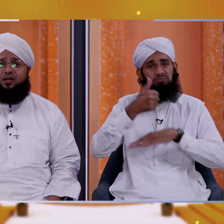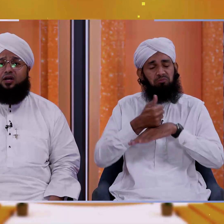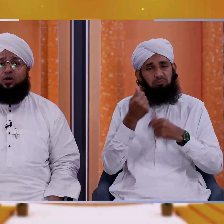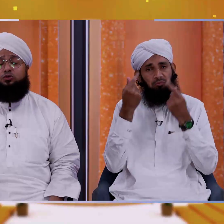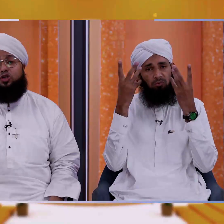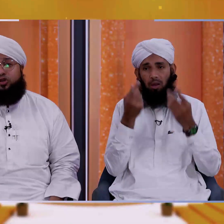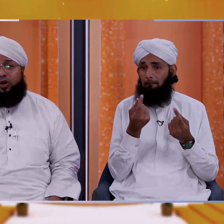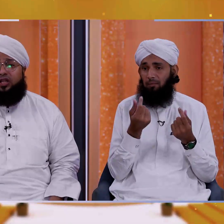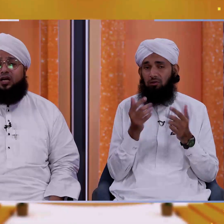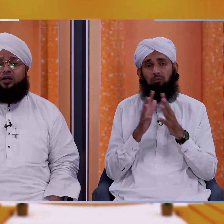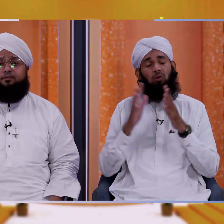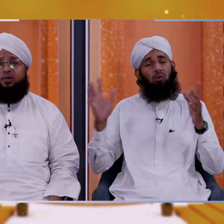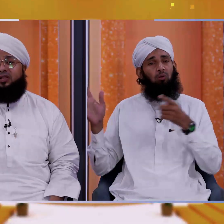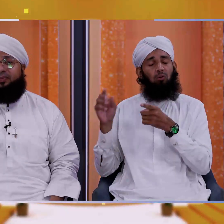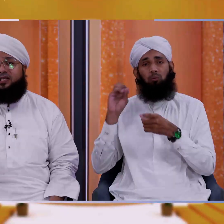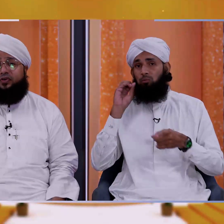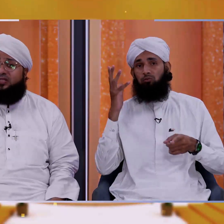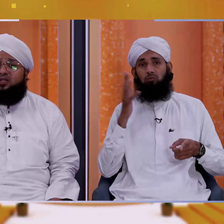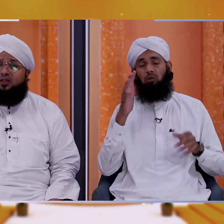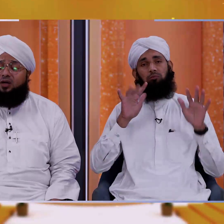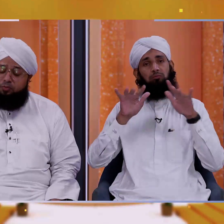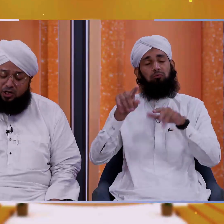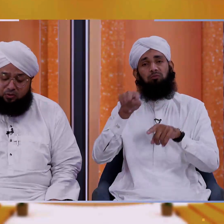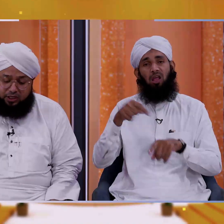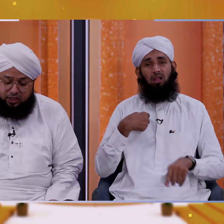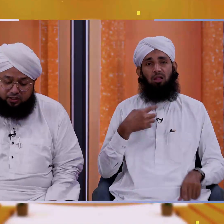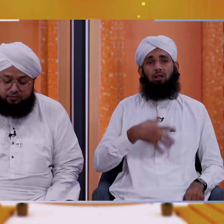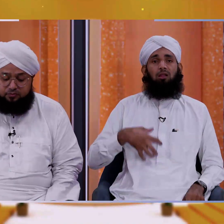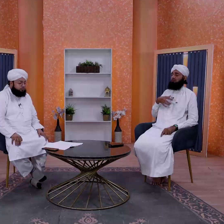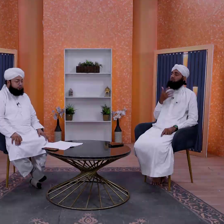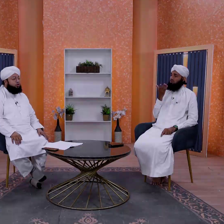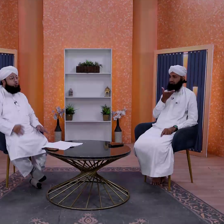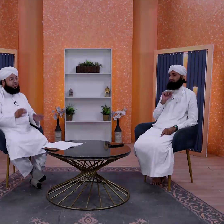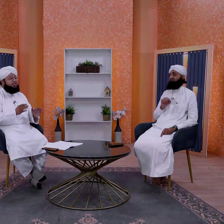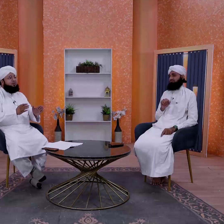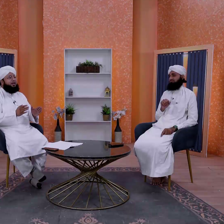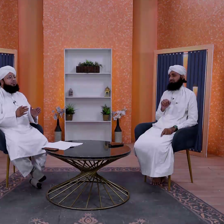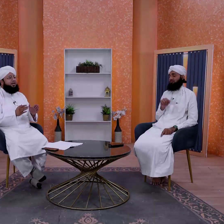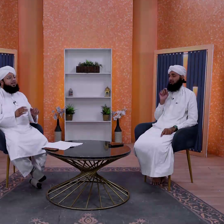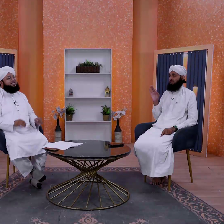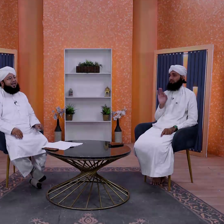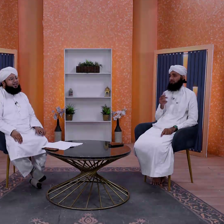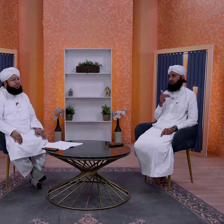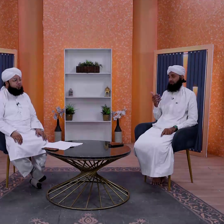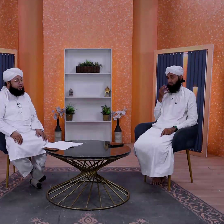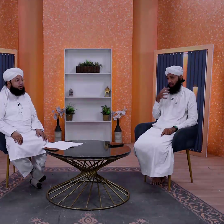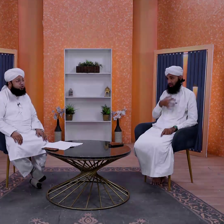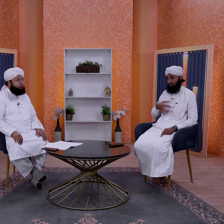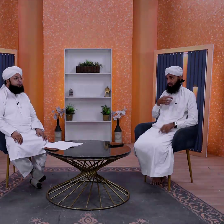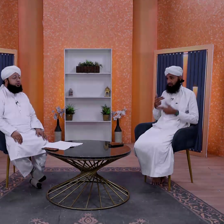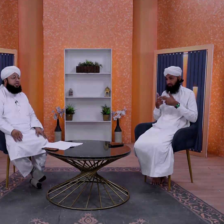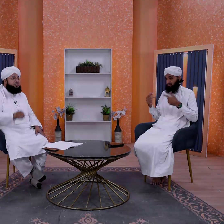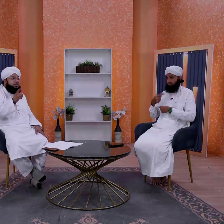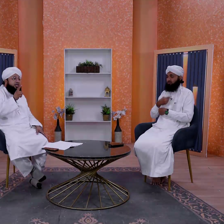دیکھ کر، اس کی شہرت دیکھ کر بندہ بعض دفعہ حسد کے اندر مبتلا ہو جاتا ہے۔ تو حسد کے بارے میں جاننا ضروری ہے۔